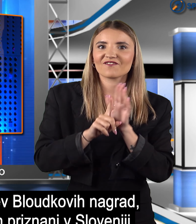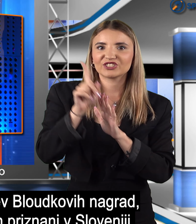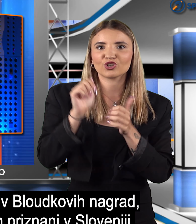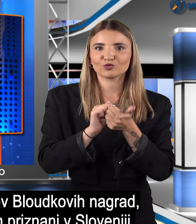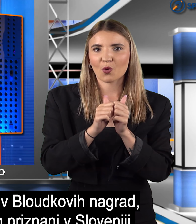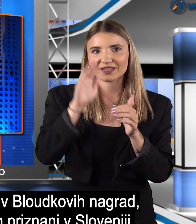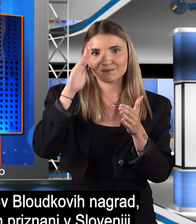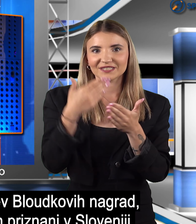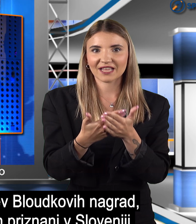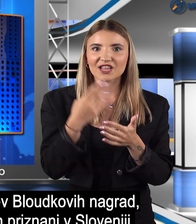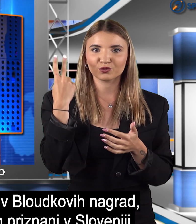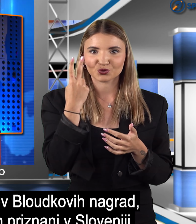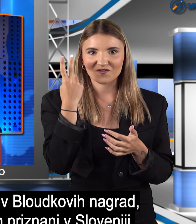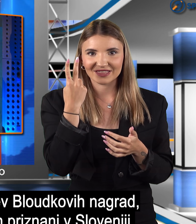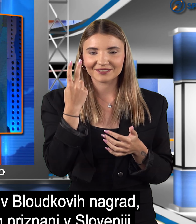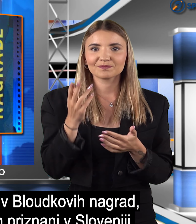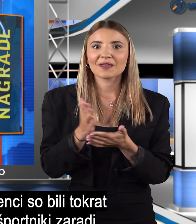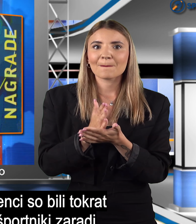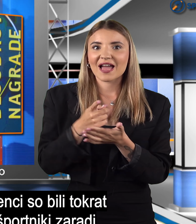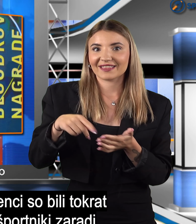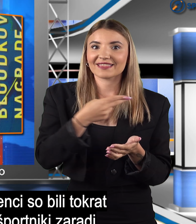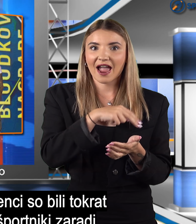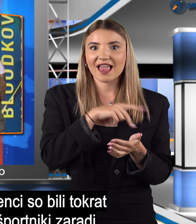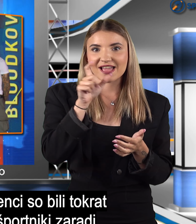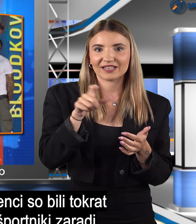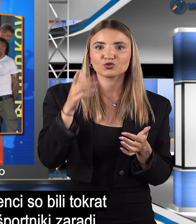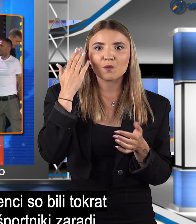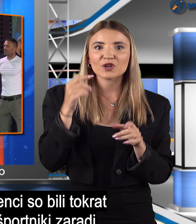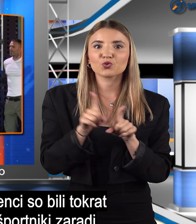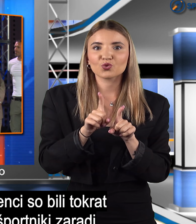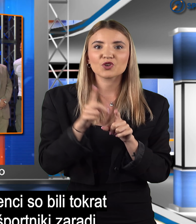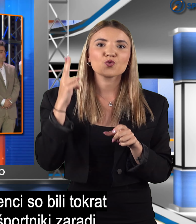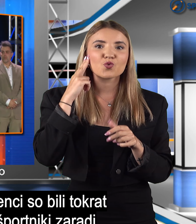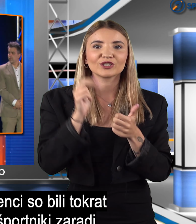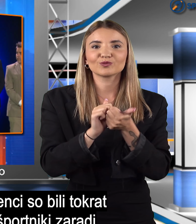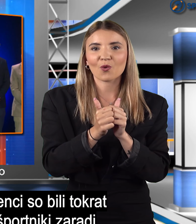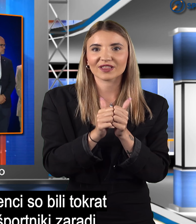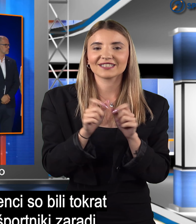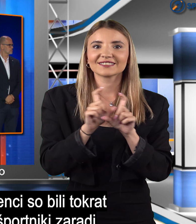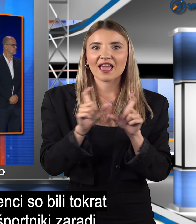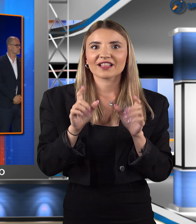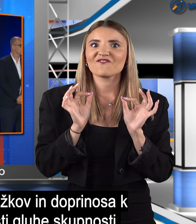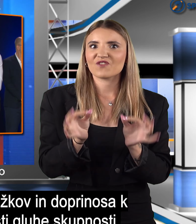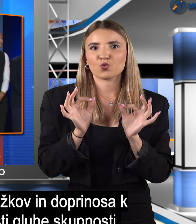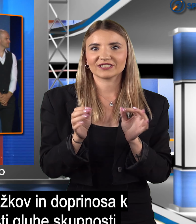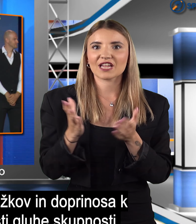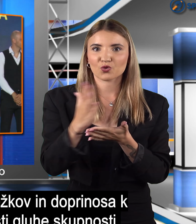športnih priznanj v Sloveniji. Med nagrajenci so bili tokrat tudi gluhi športniki zaradi vrhunskih